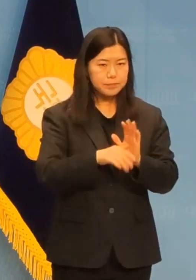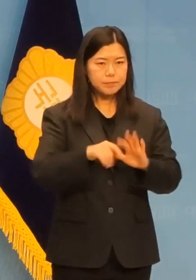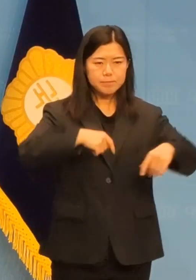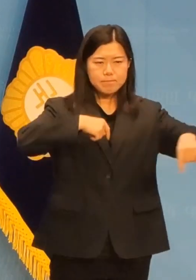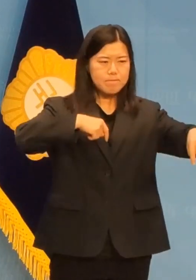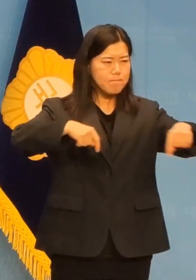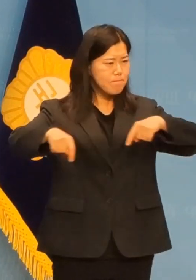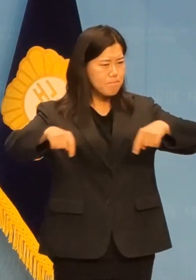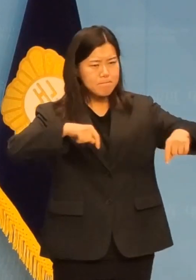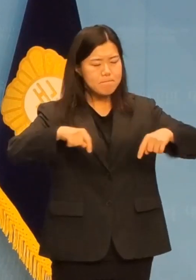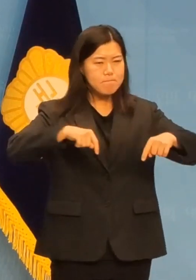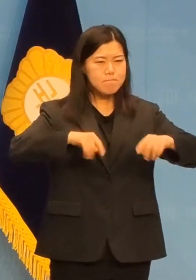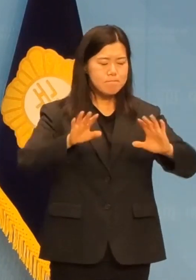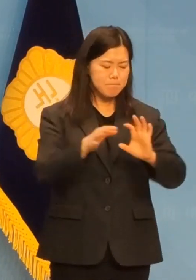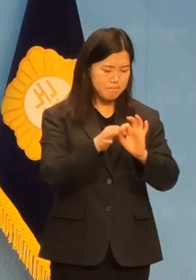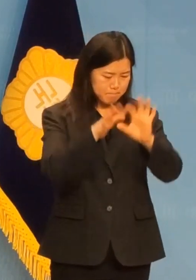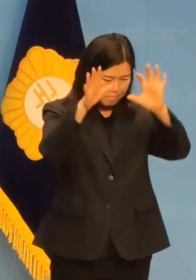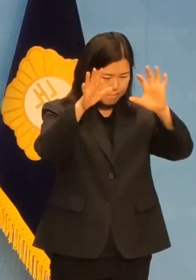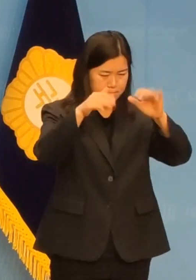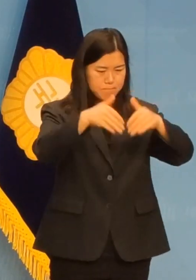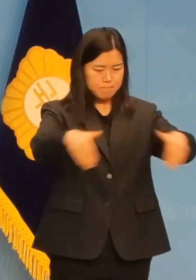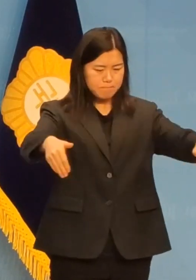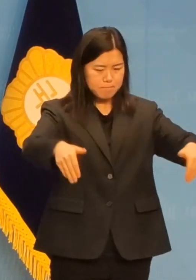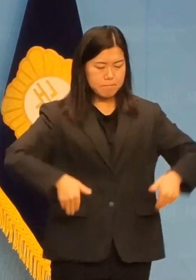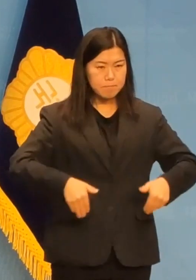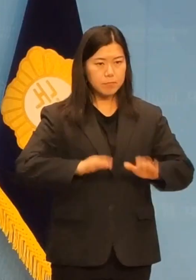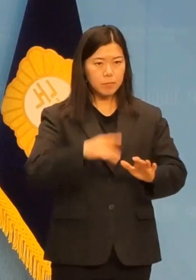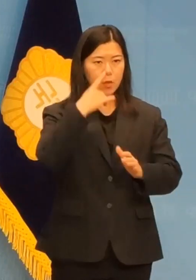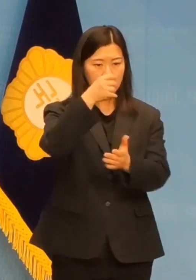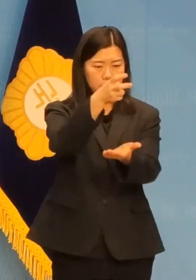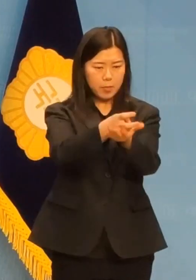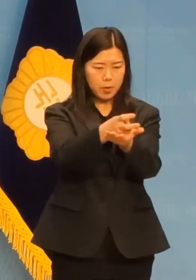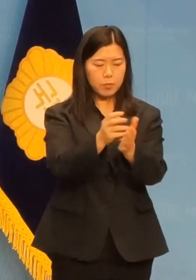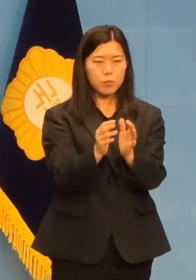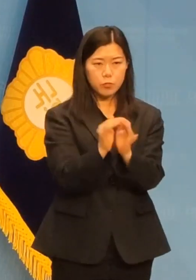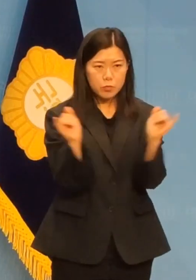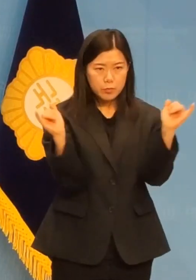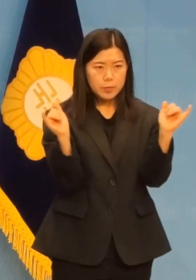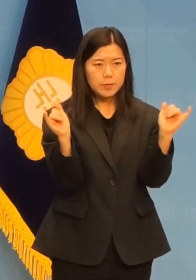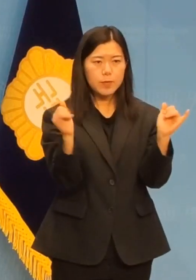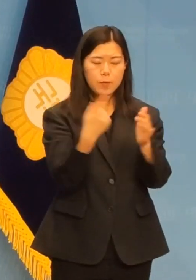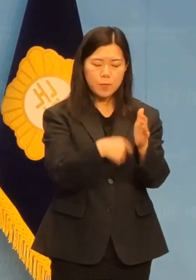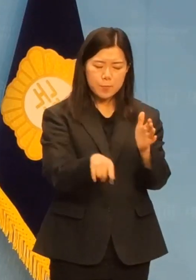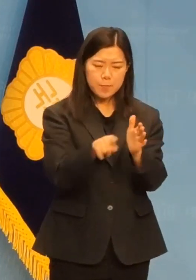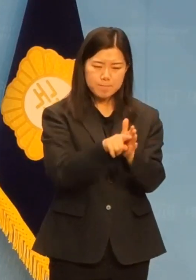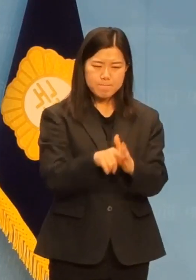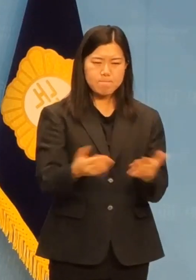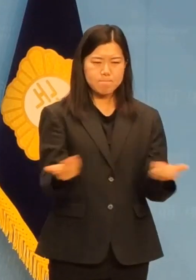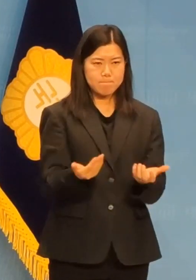권력의 도구가 되어서는 안 되며 오직 헌법과 국민에 복무해야 합니다.